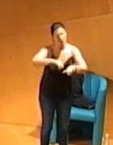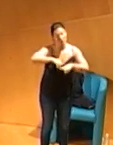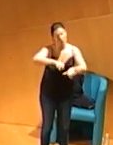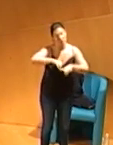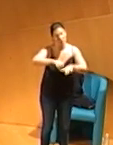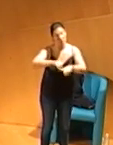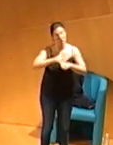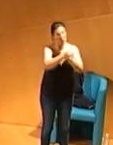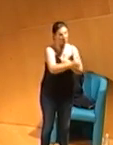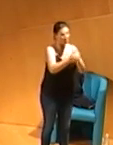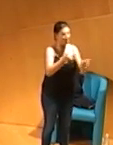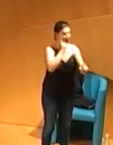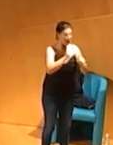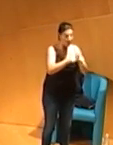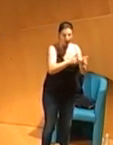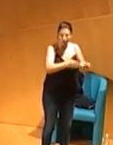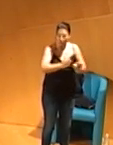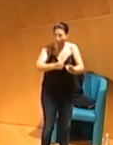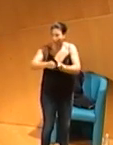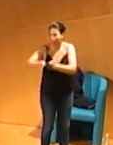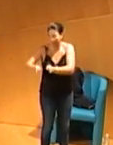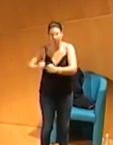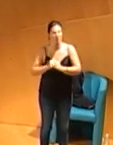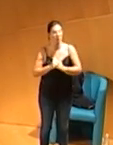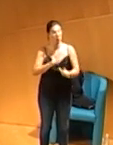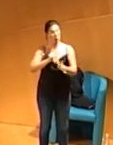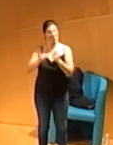ça qu'a eu lieu le premier livre. Et le deuxième livre, on a fait pareil.